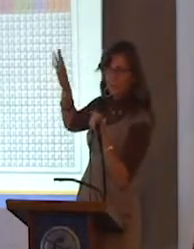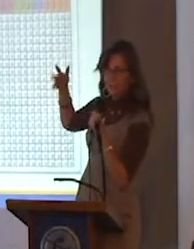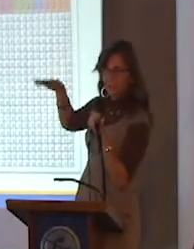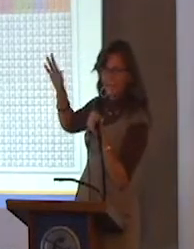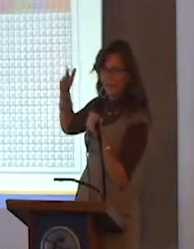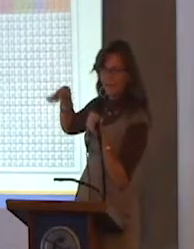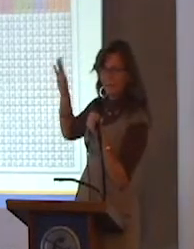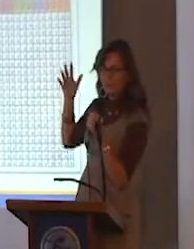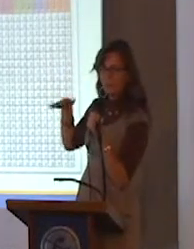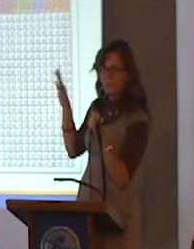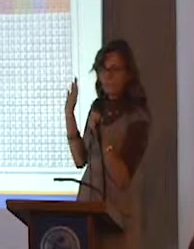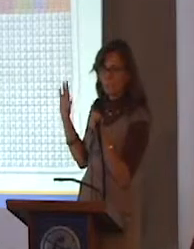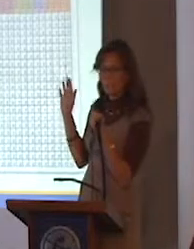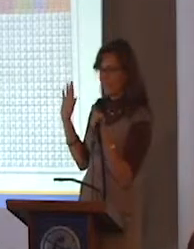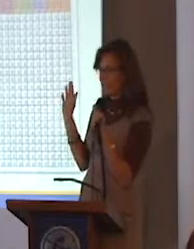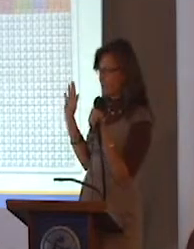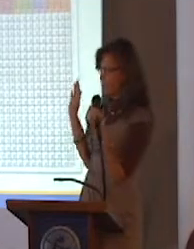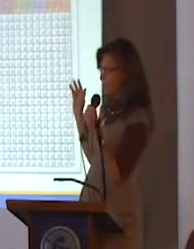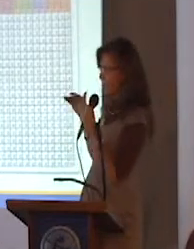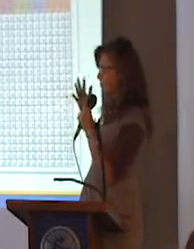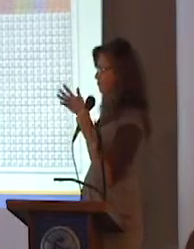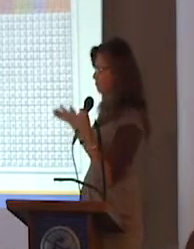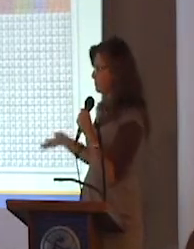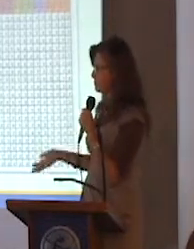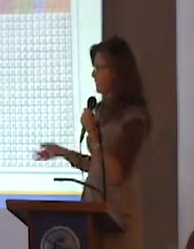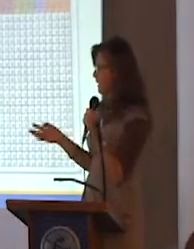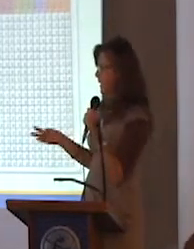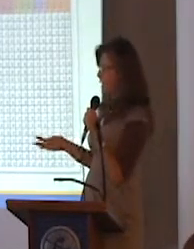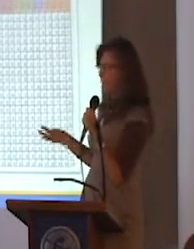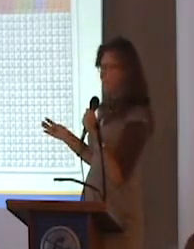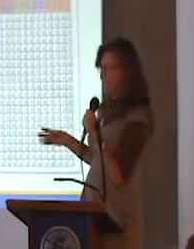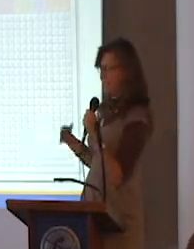esto, bueno, tiene toda una serie de triángulos técnicos